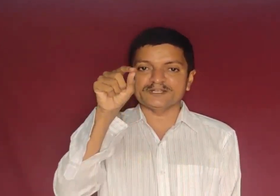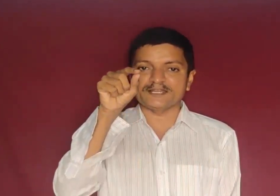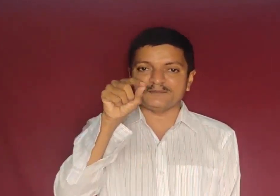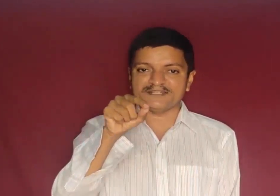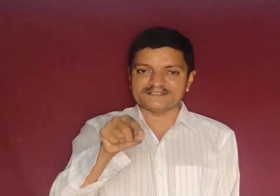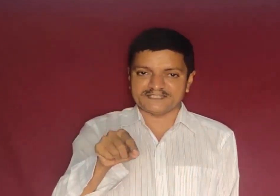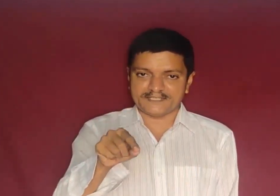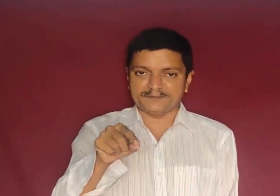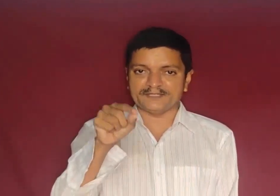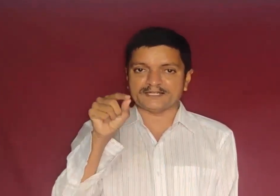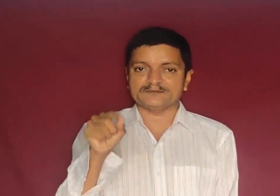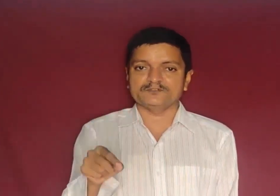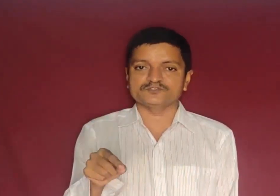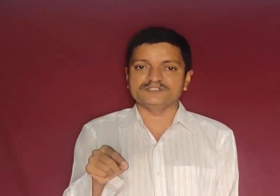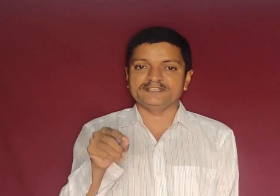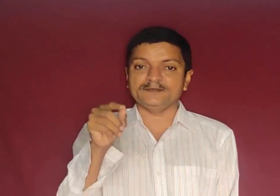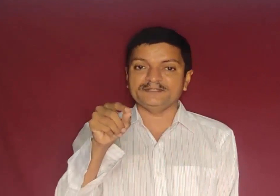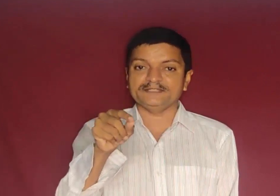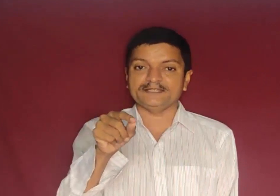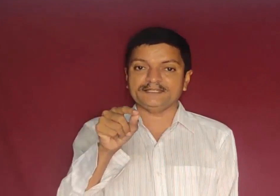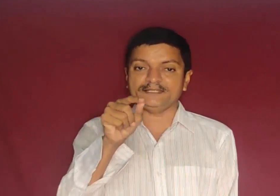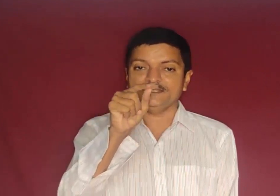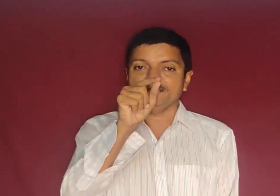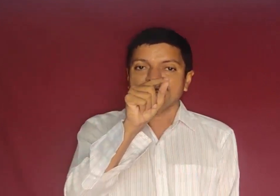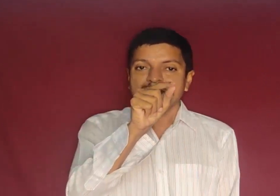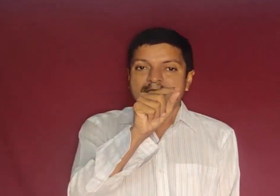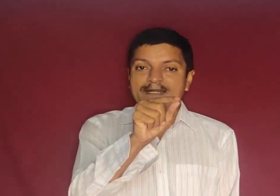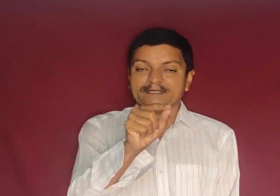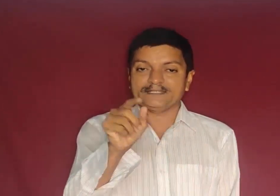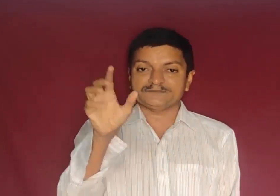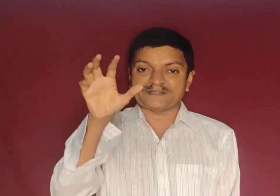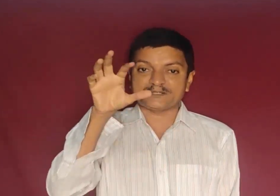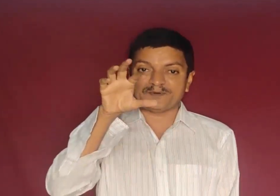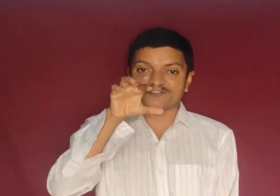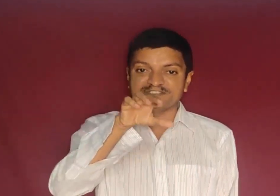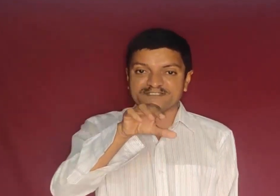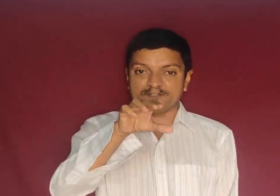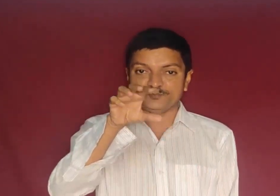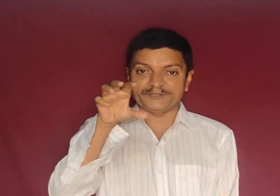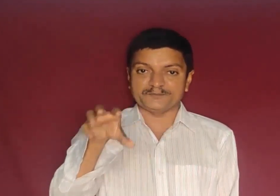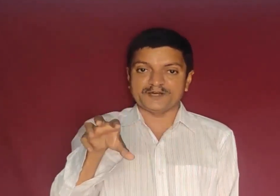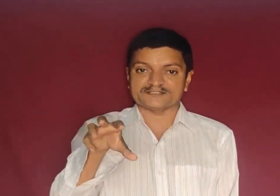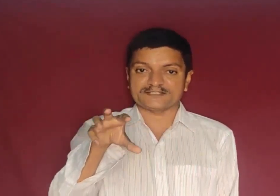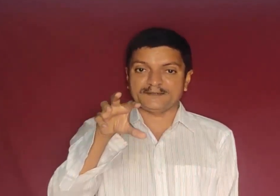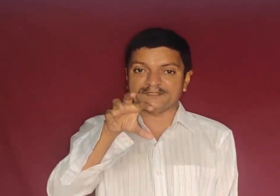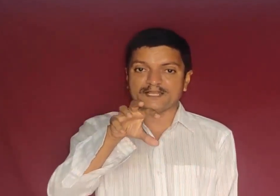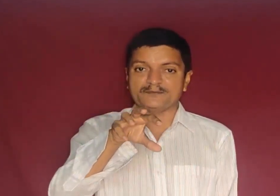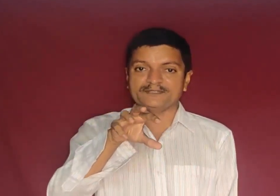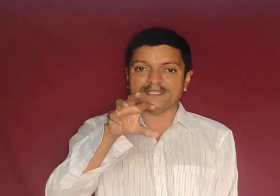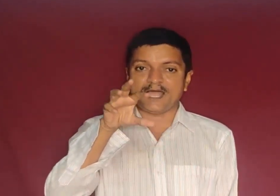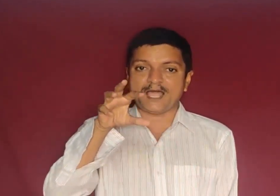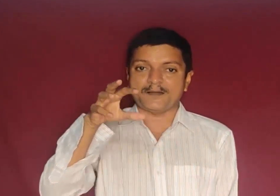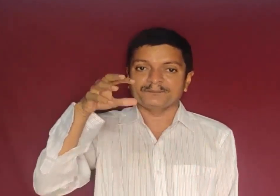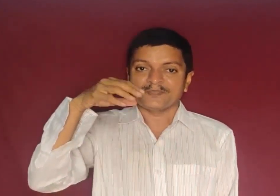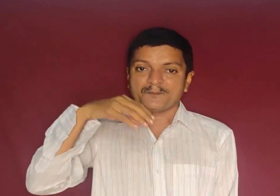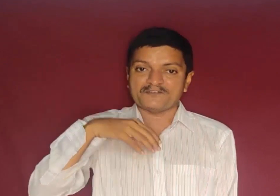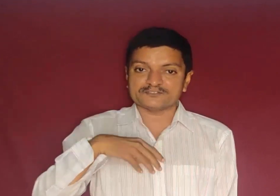మీరు గమనిస్తే మీకు అర్థమవుతుంది. ఏమిటి అంటే హారిక్ కి స్పెషల్ పవర్స్ ఇచ్చాడు బిగ్ బాస్ కెప్టెన్ కాబట్టి. ఆ పవర్స్